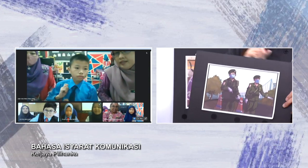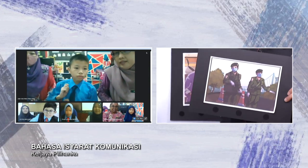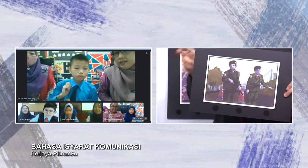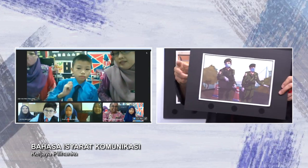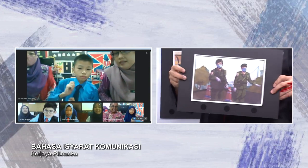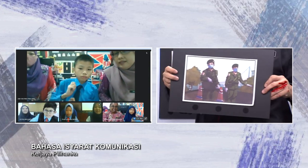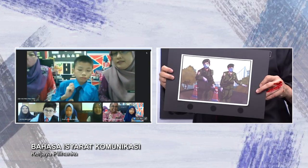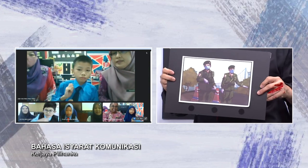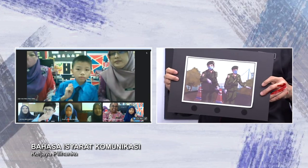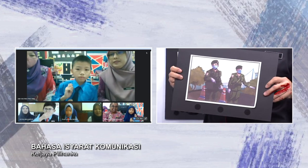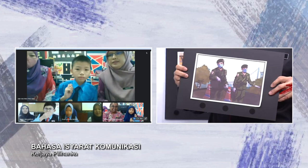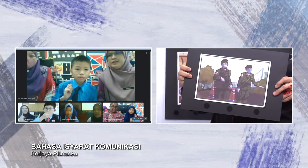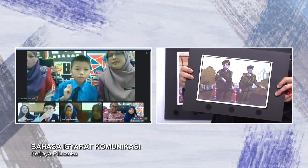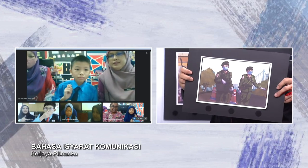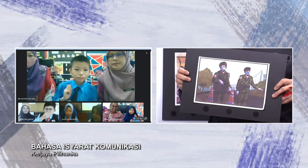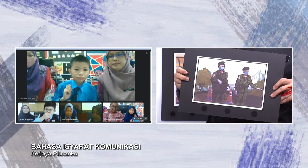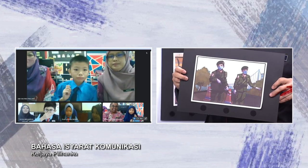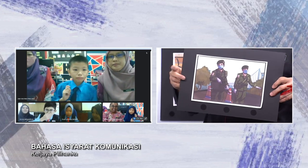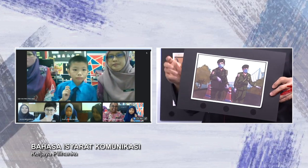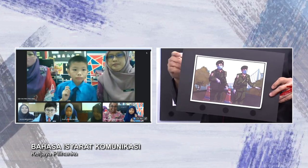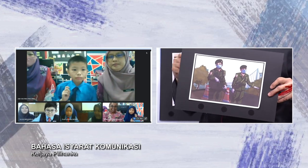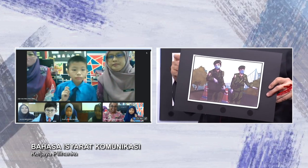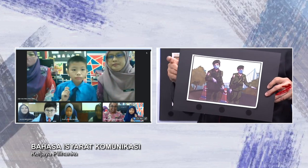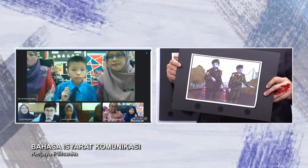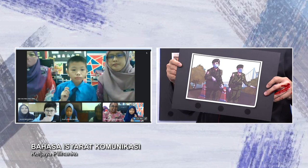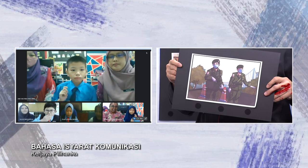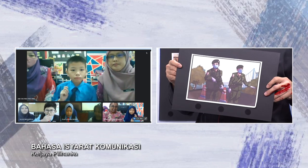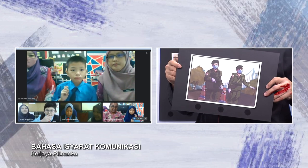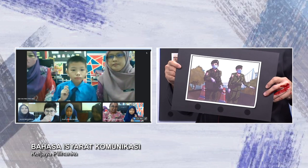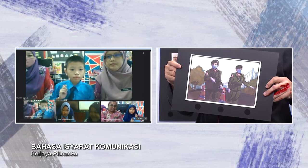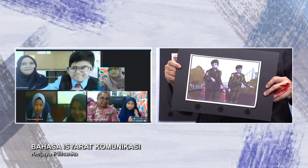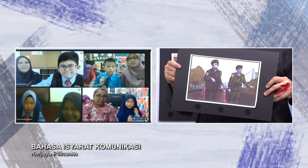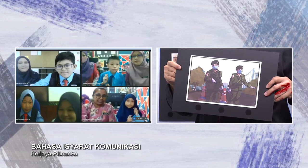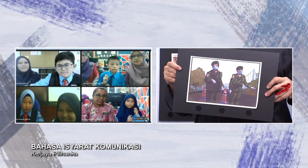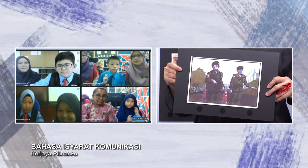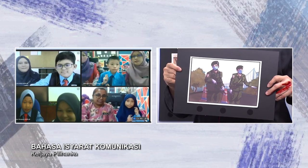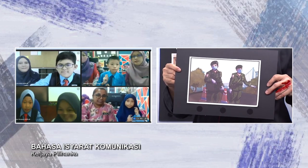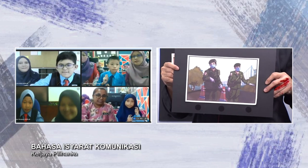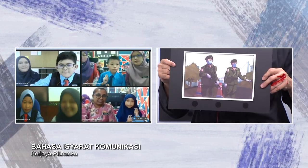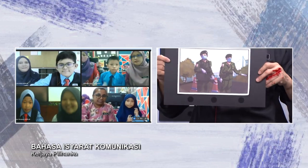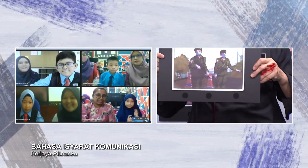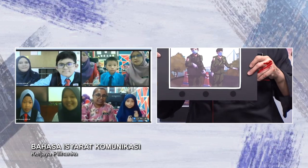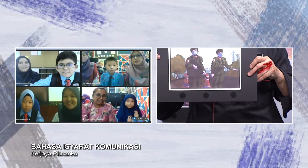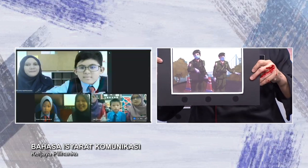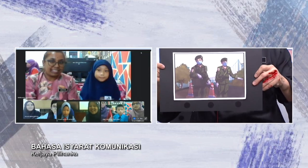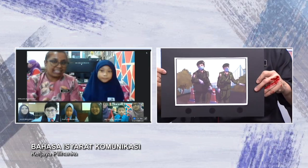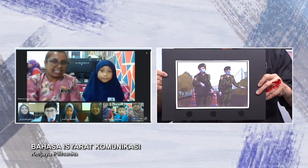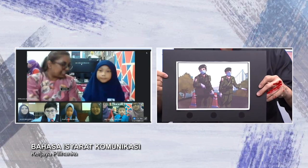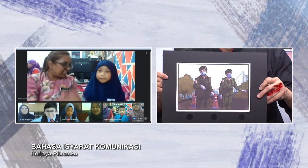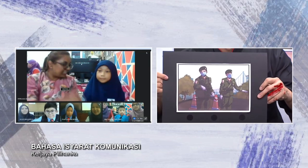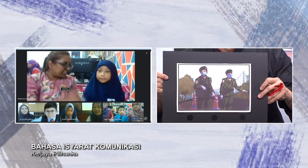Bagi satu mata kan. Satu lagi untuk Pink. Okey. Anis. Anis.